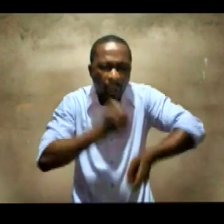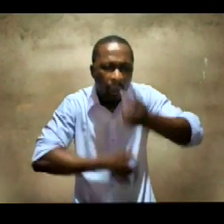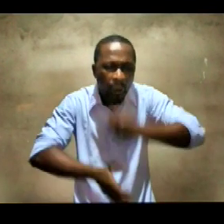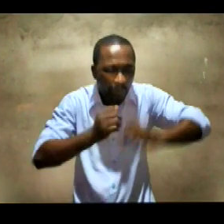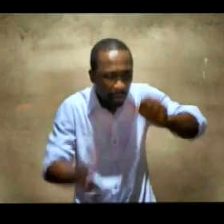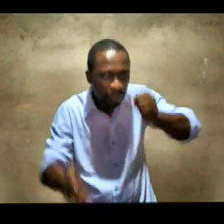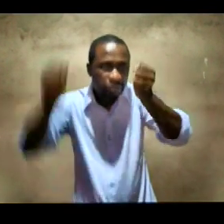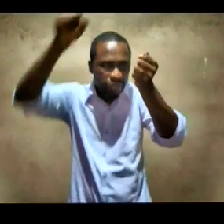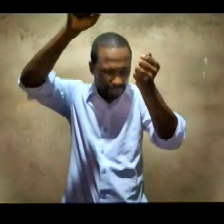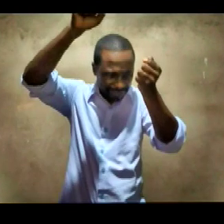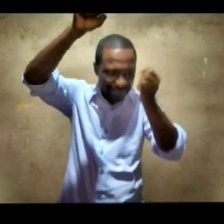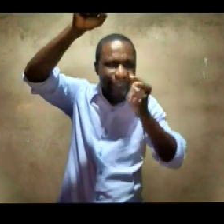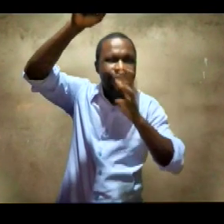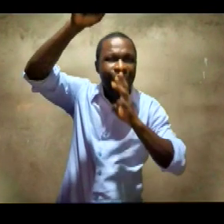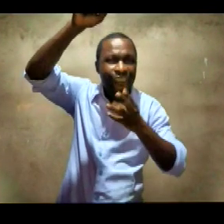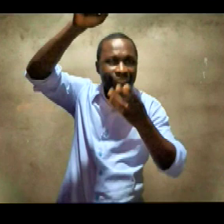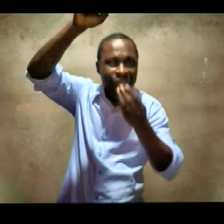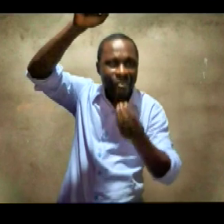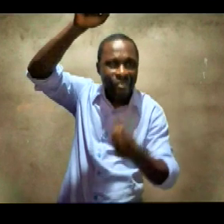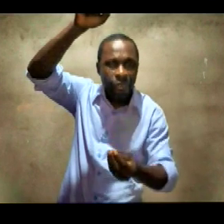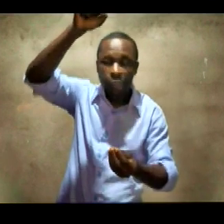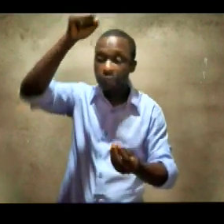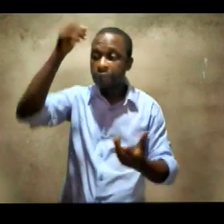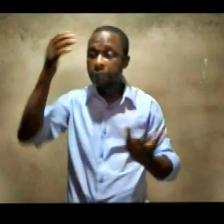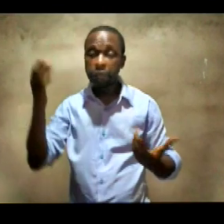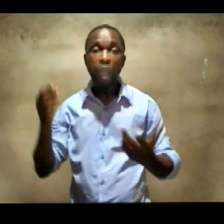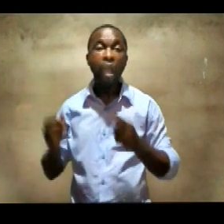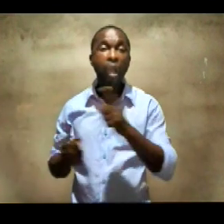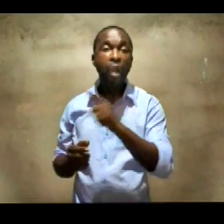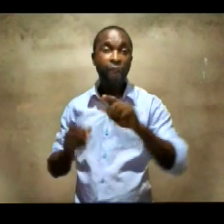Cette dégradation du climat met en péril le mode de vie des nomades peuls.